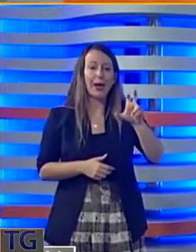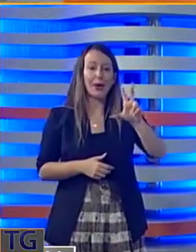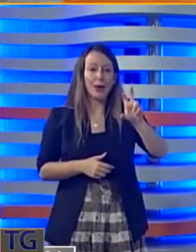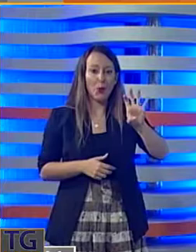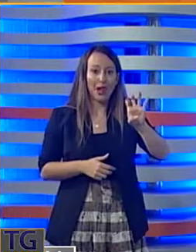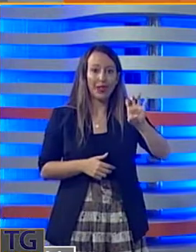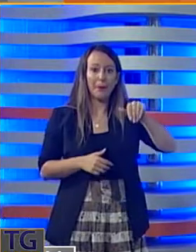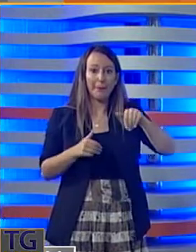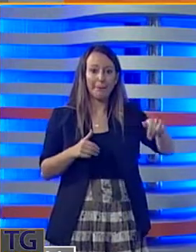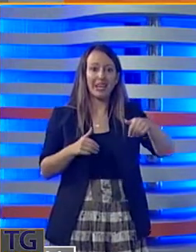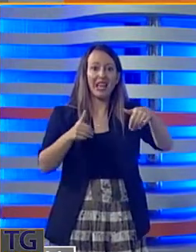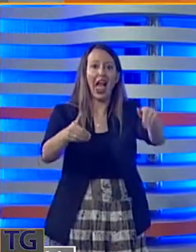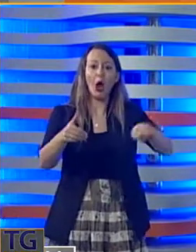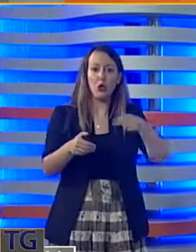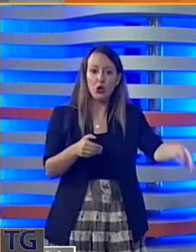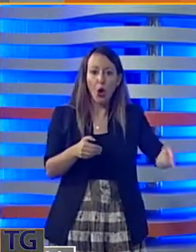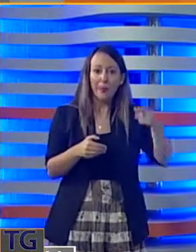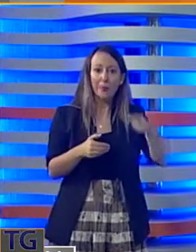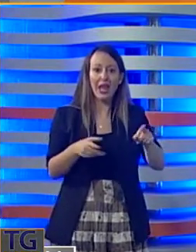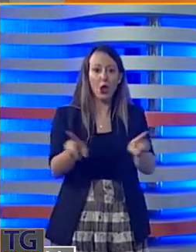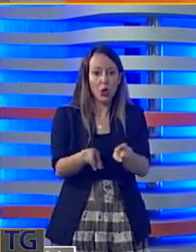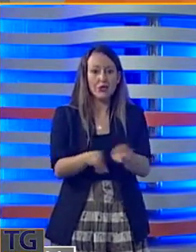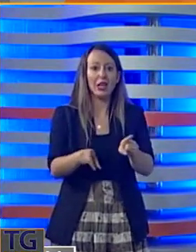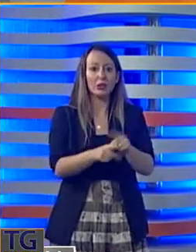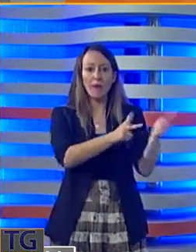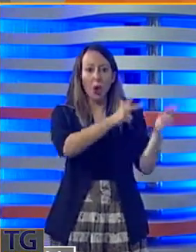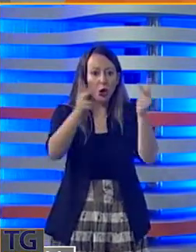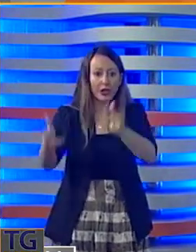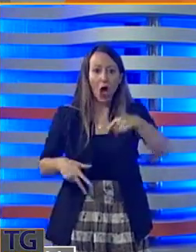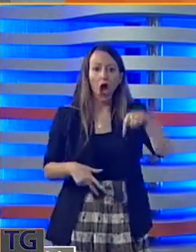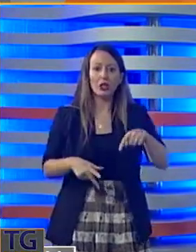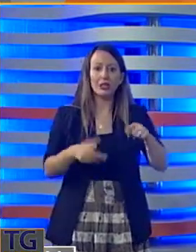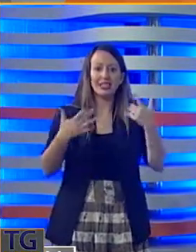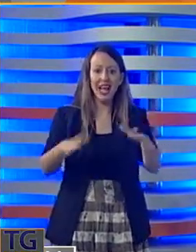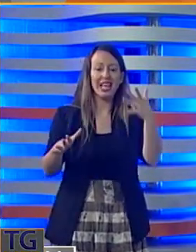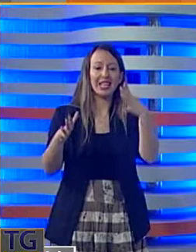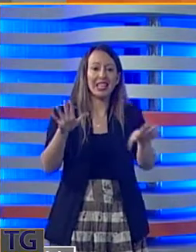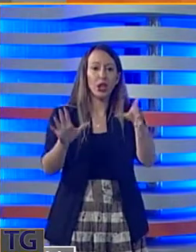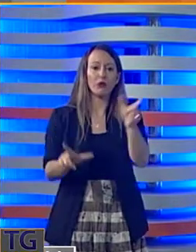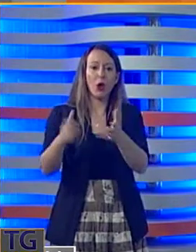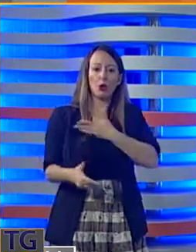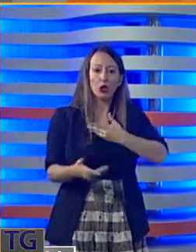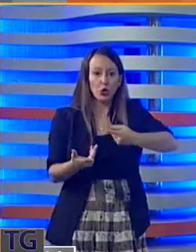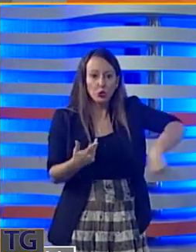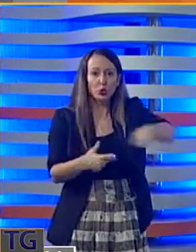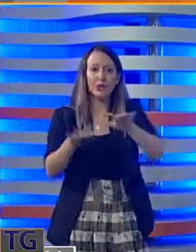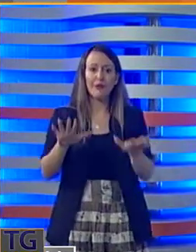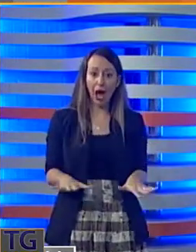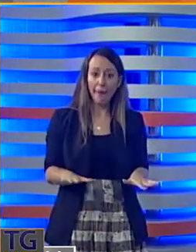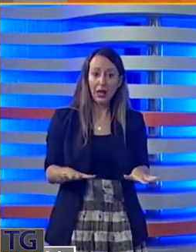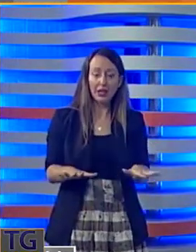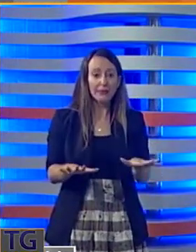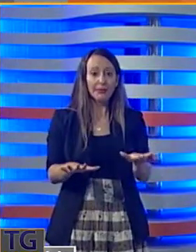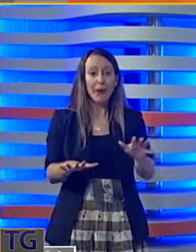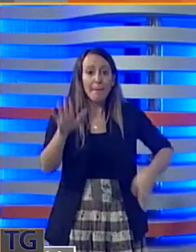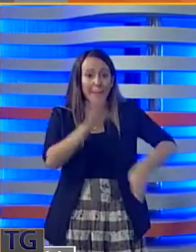persone sono state fermate prima di partire per le coste italiane dalle isole Kerkenna, a soli